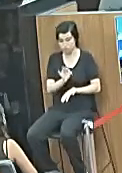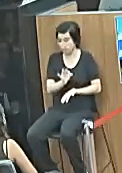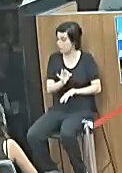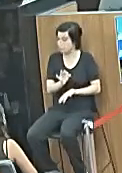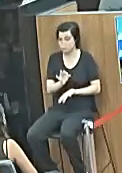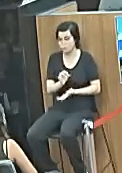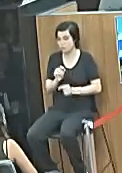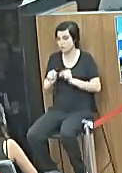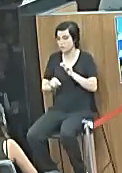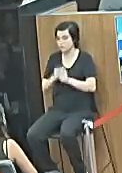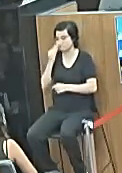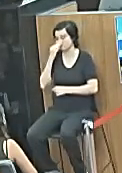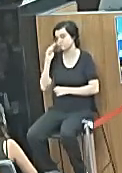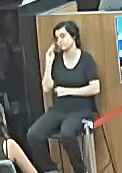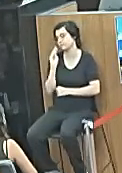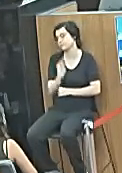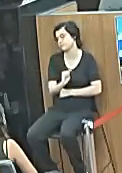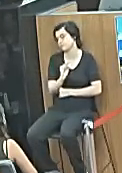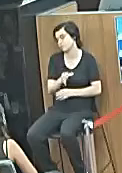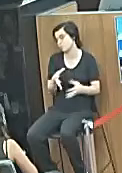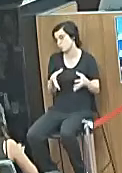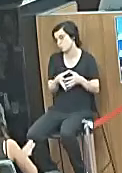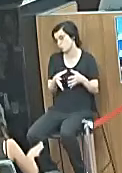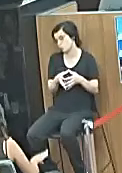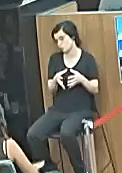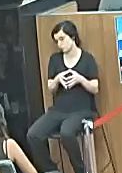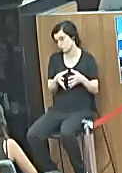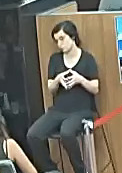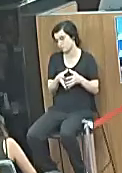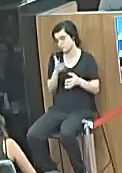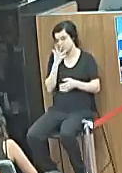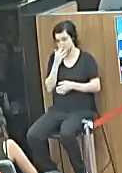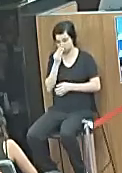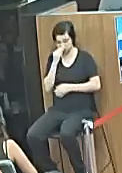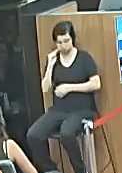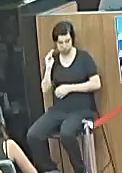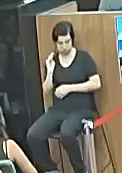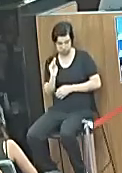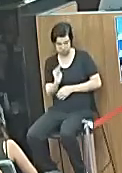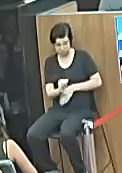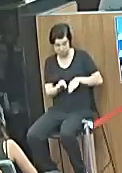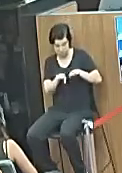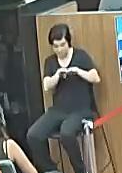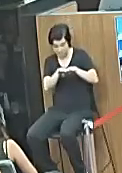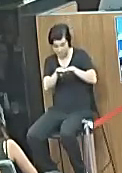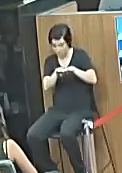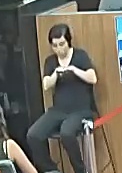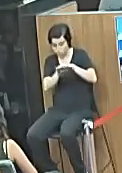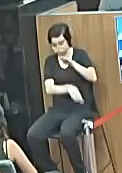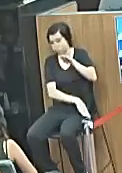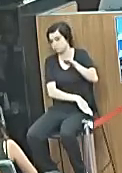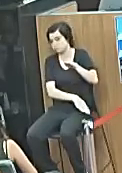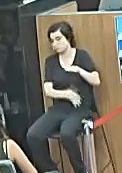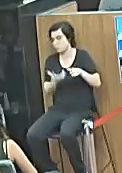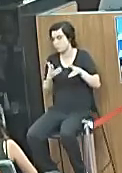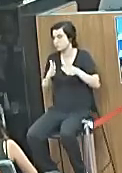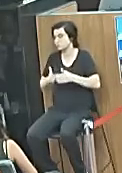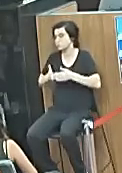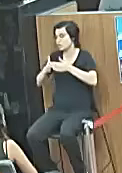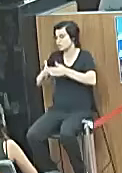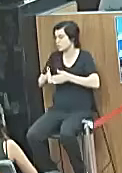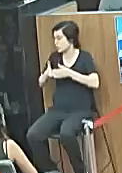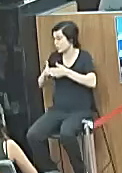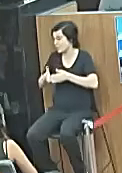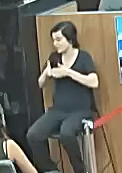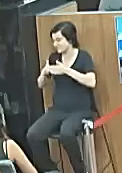é desfavor e desfavorecendo o excluindo de alguma forma lá no jequitinhonha lá